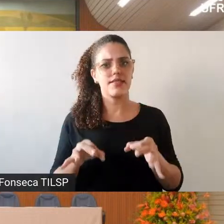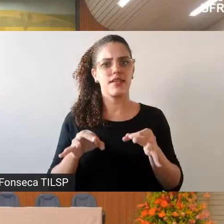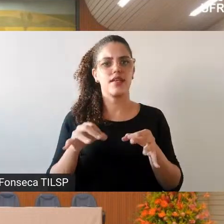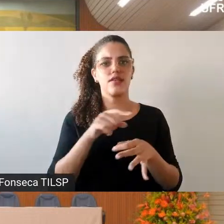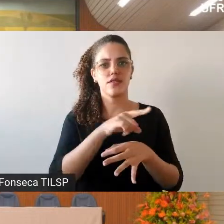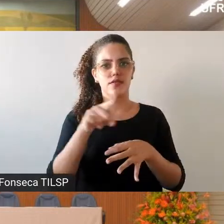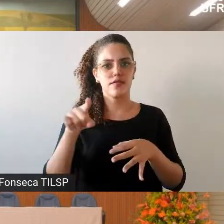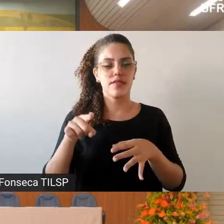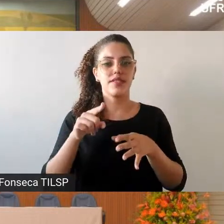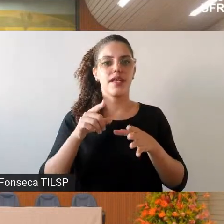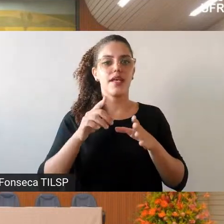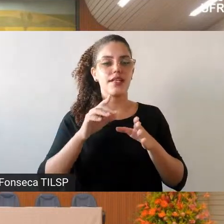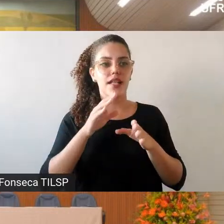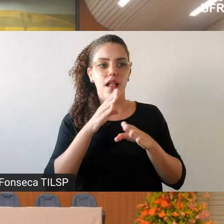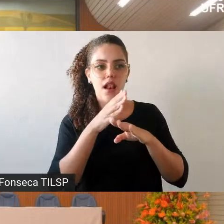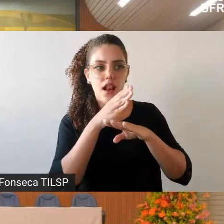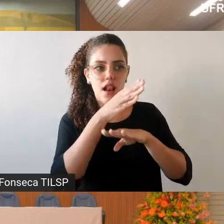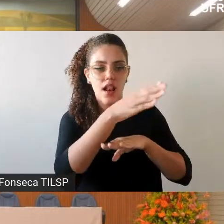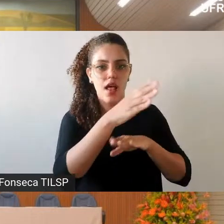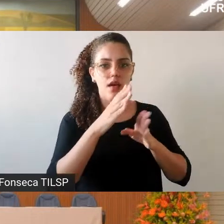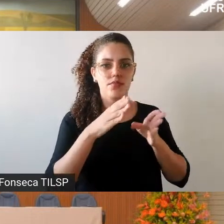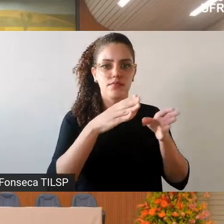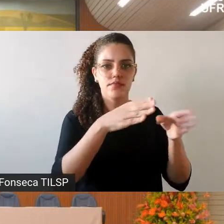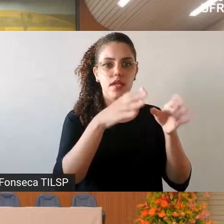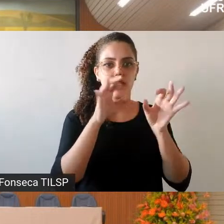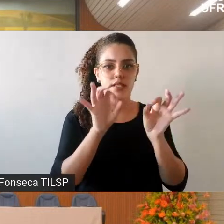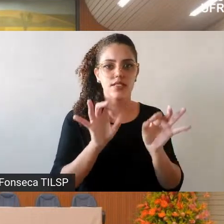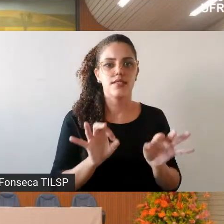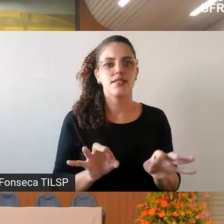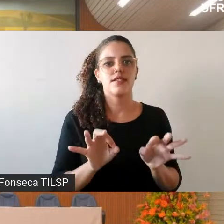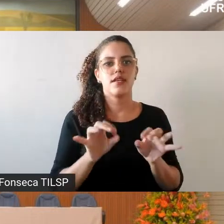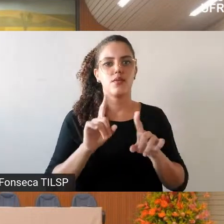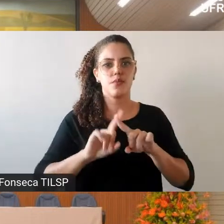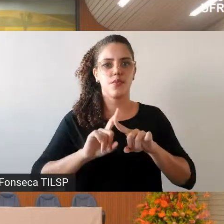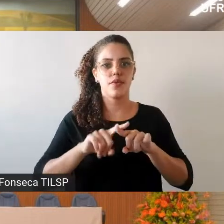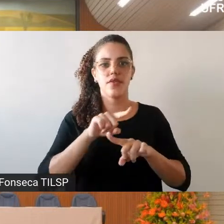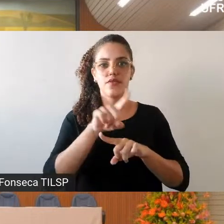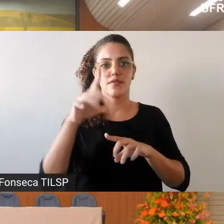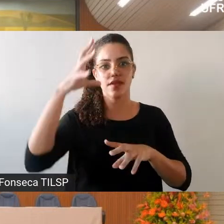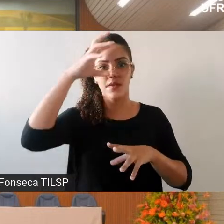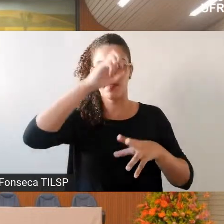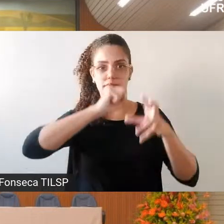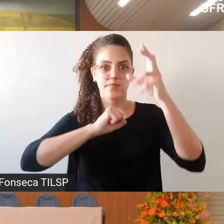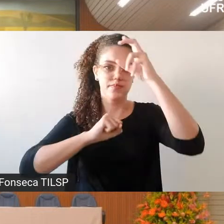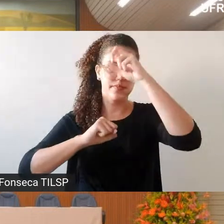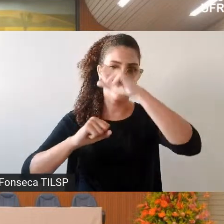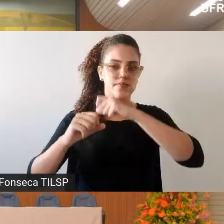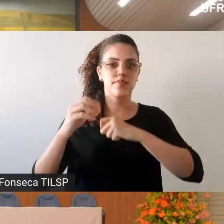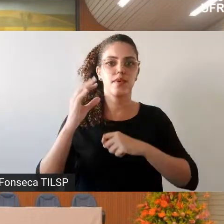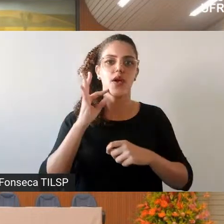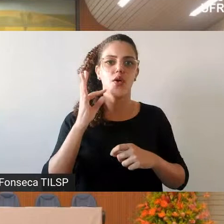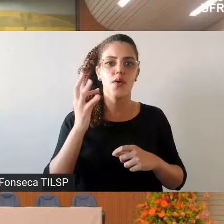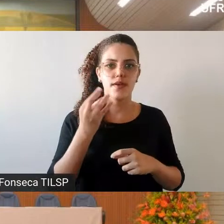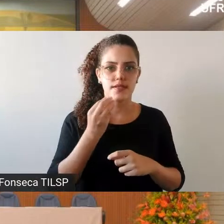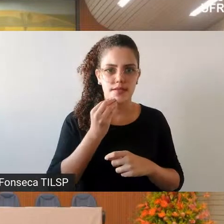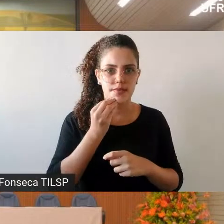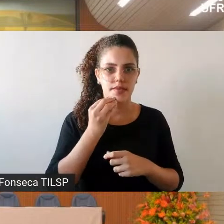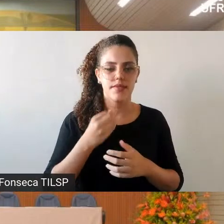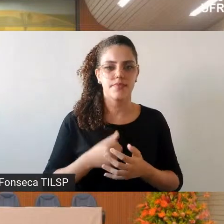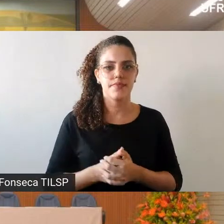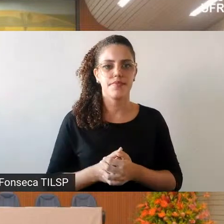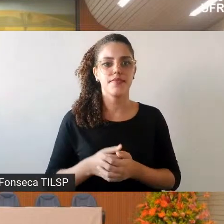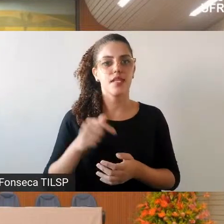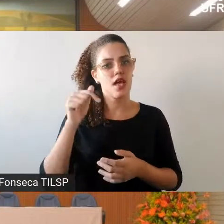aprendizado. Esse é o melhor caminho que qualquer profissional pode seguir, independente da sua formação. E esse é o